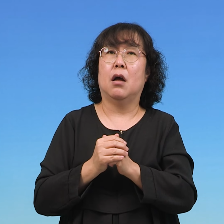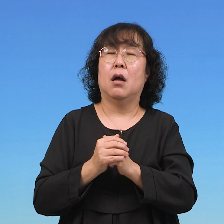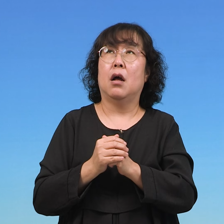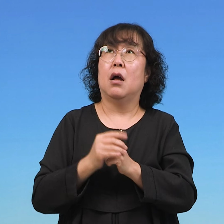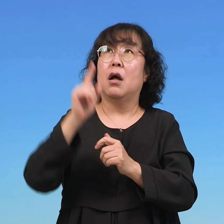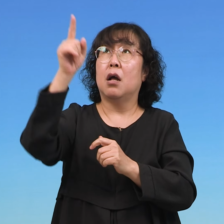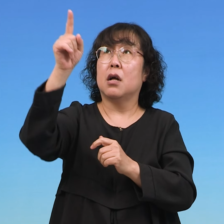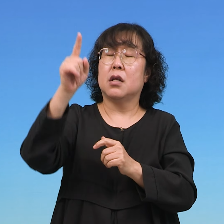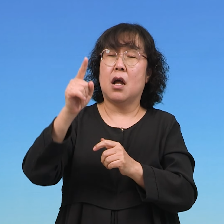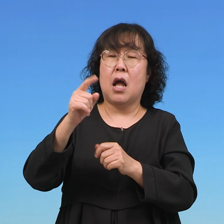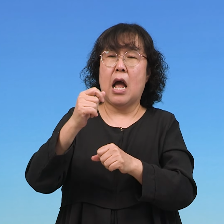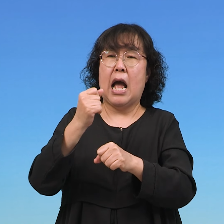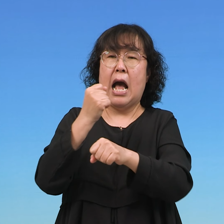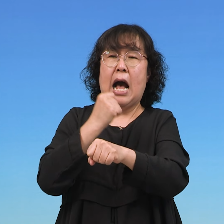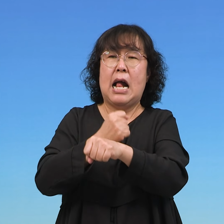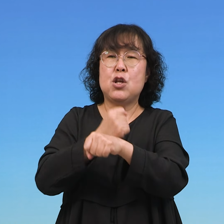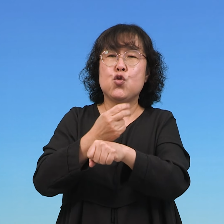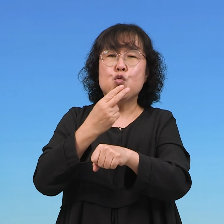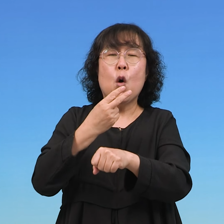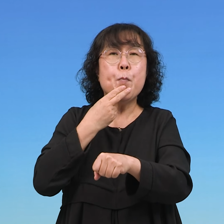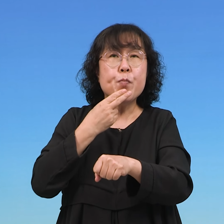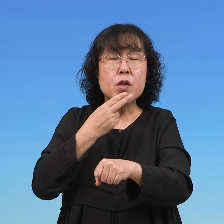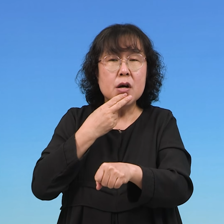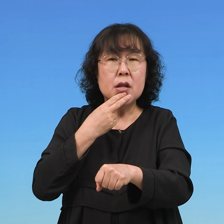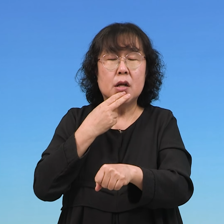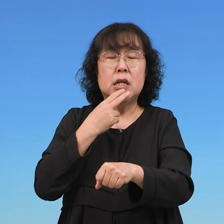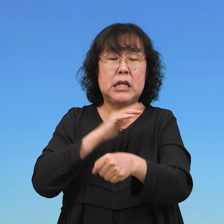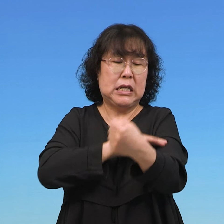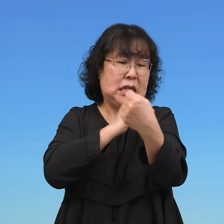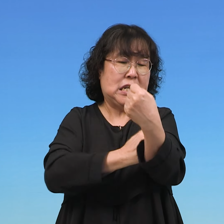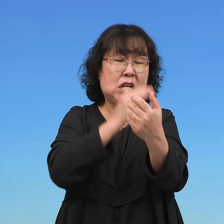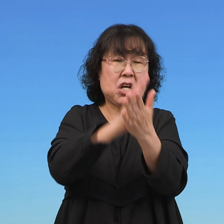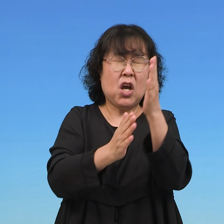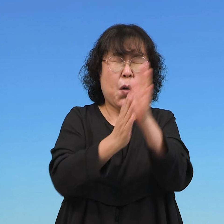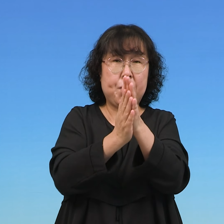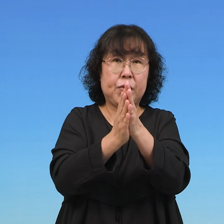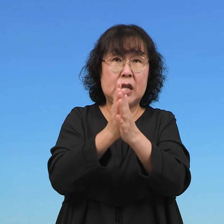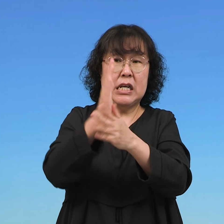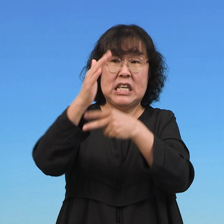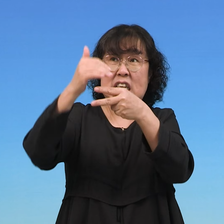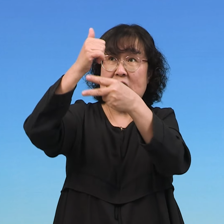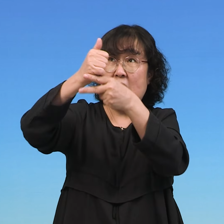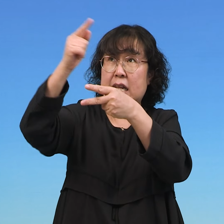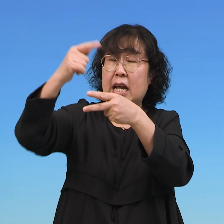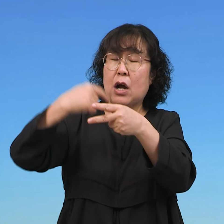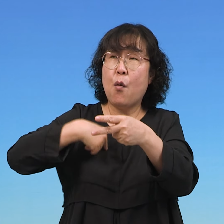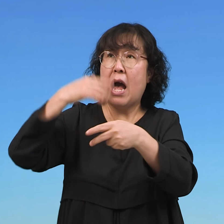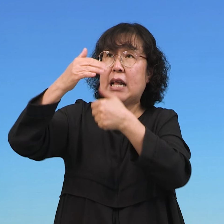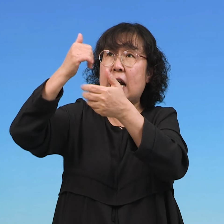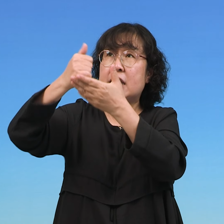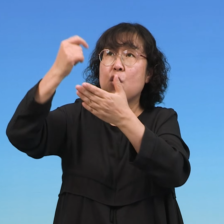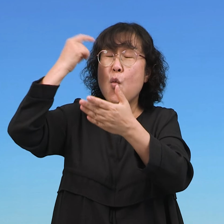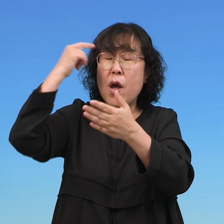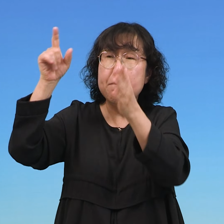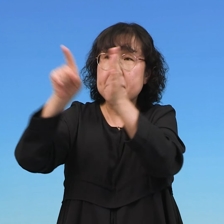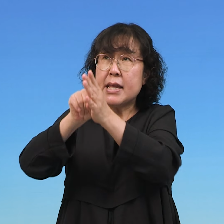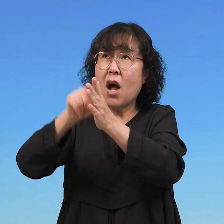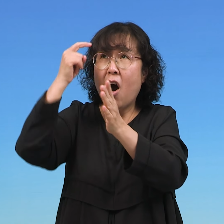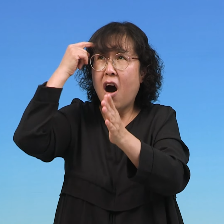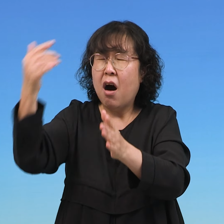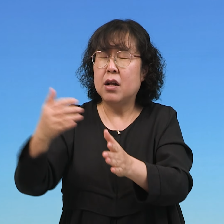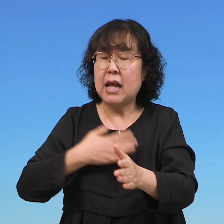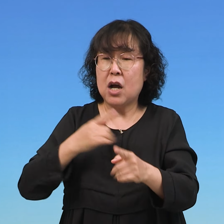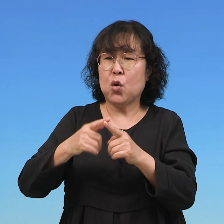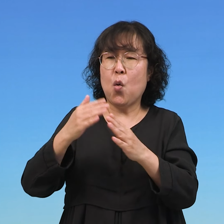당신은 아무것도 할 수 없는 무능한 신이야, 무능한 신. 내가 그 무능한 신을 내가 왜 믿어야 되는데? 교회 안